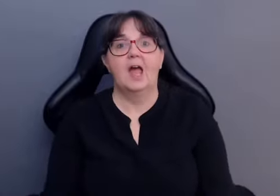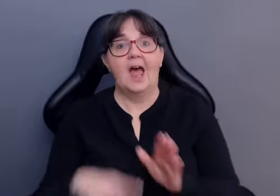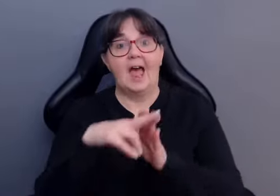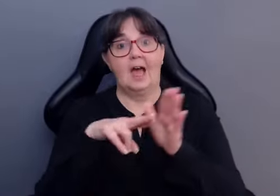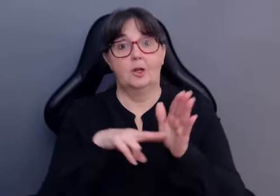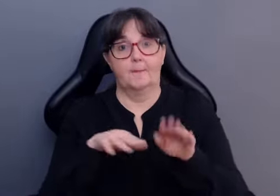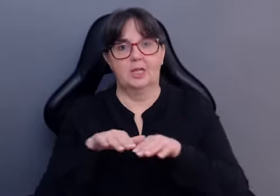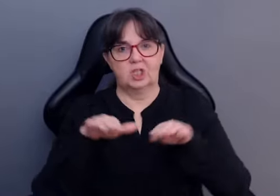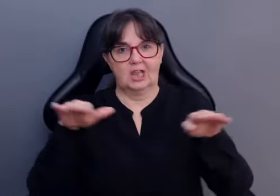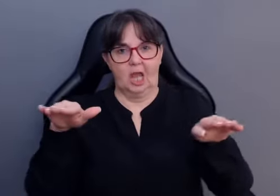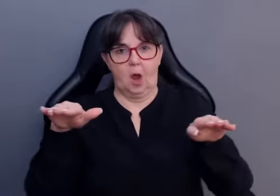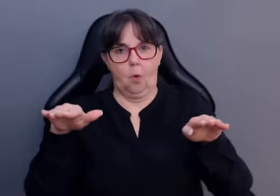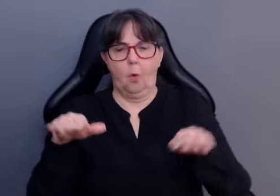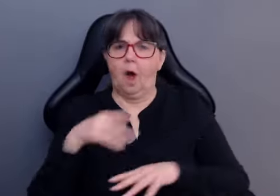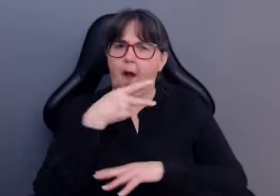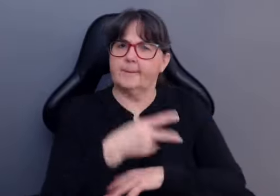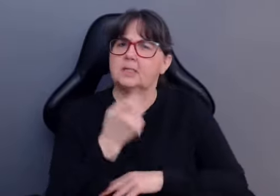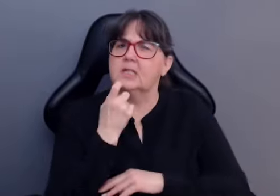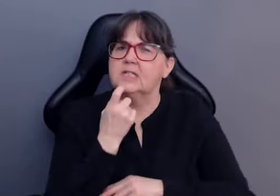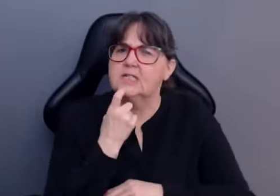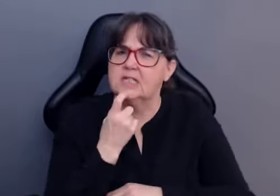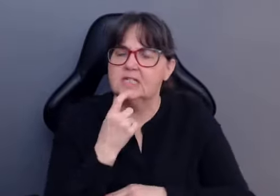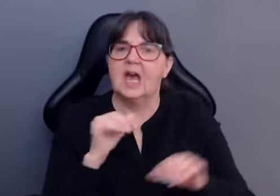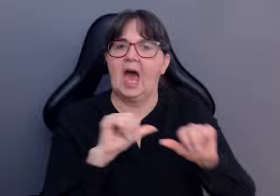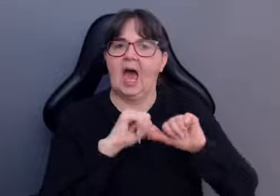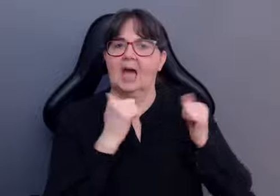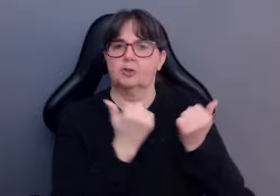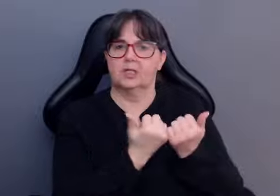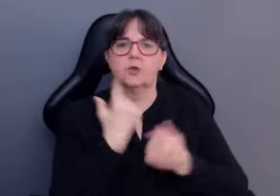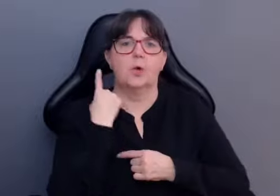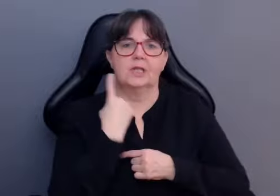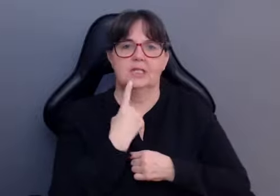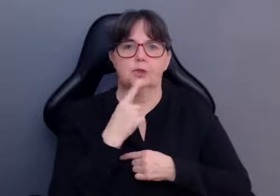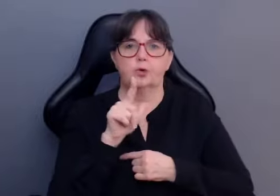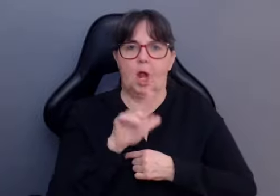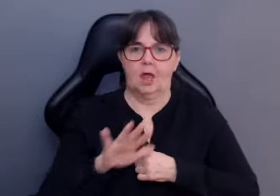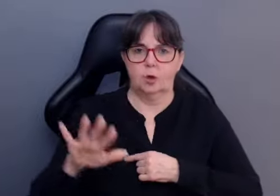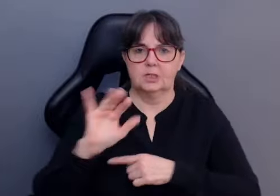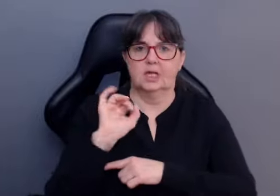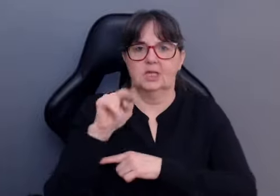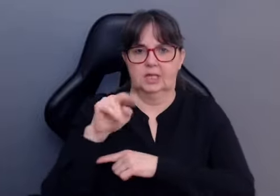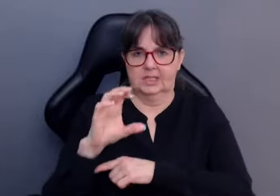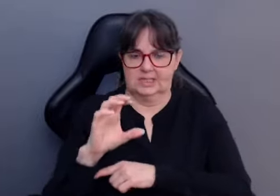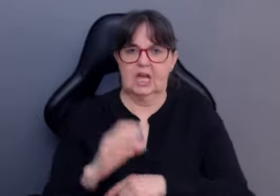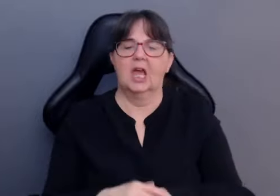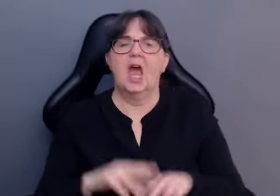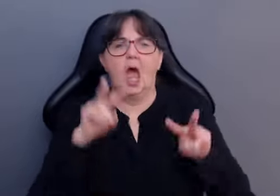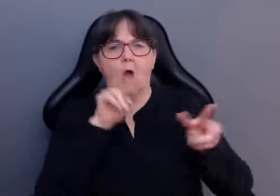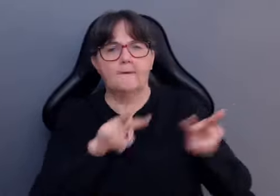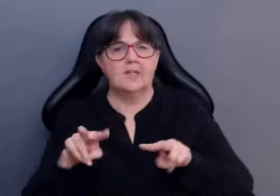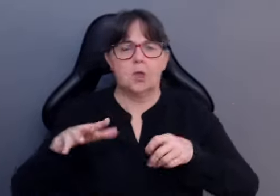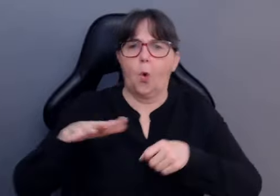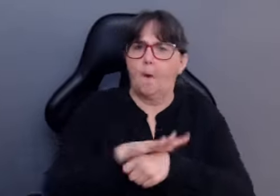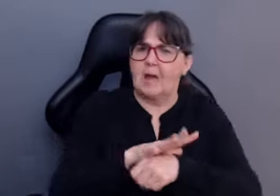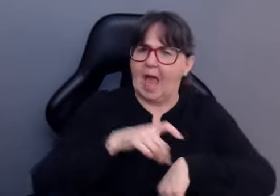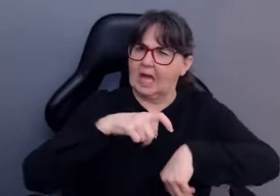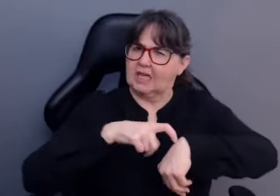Règlements généraux de l'Association des sourds de Lanaudière, Inc. Révision complète, 8